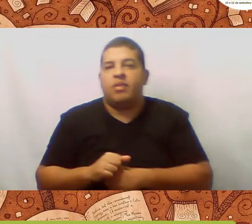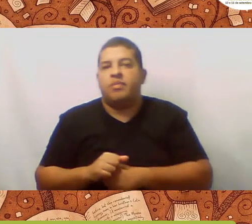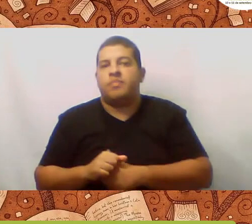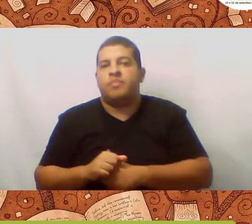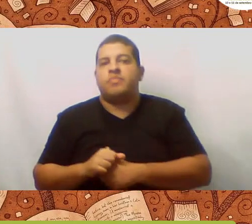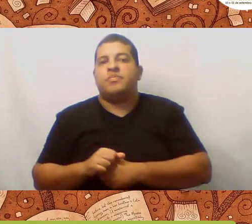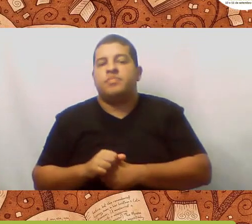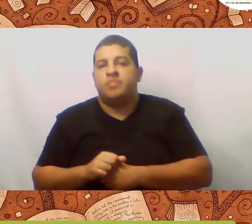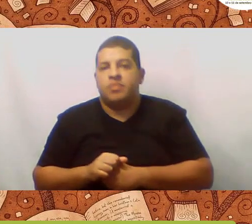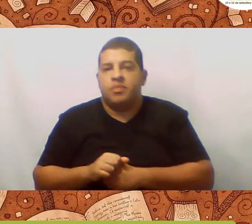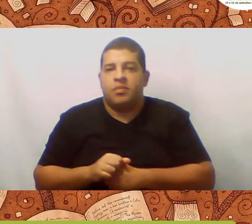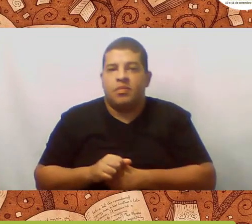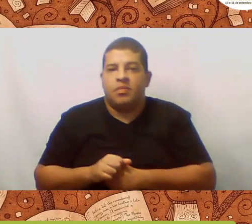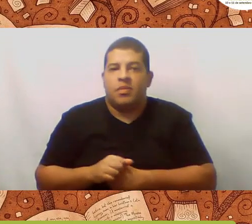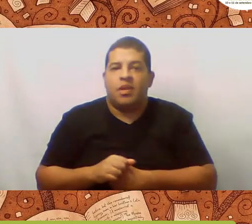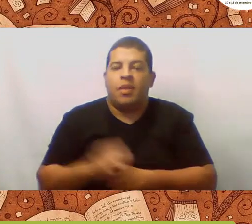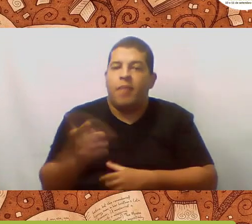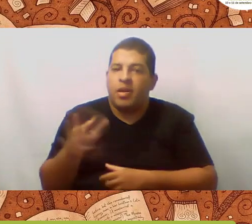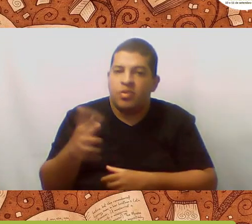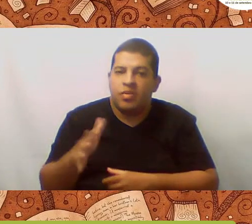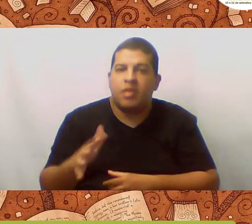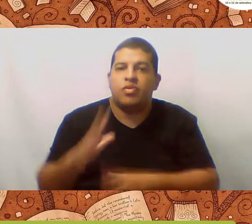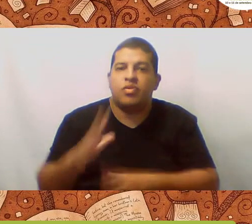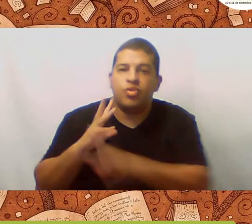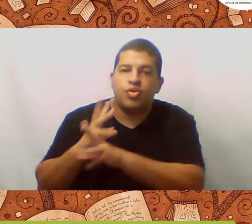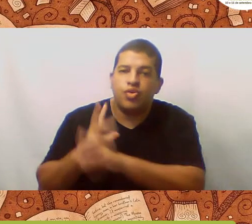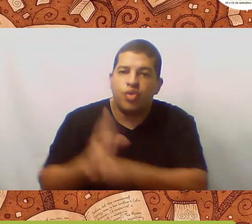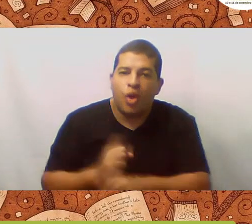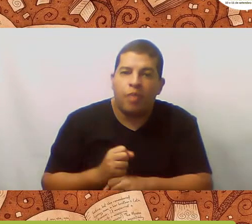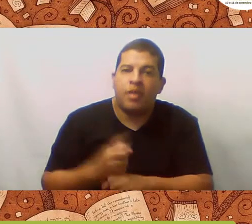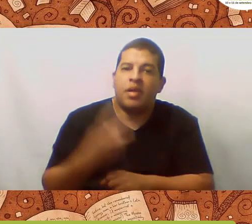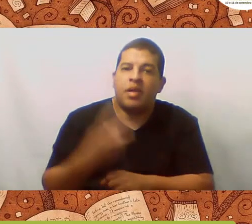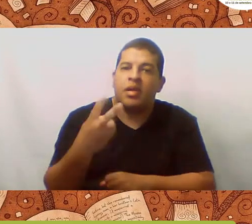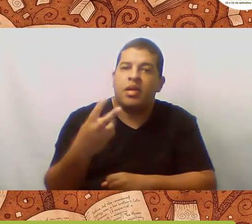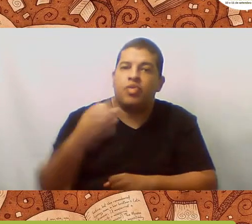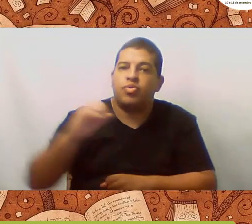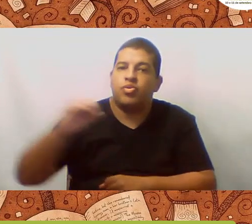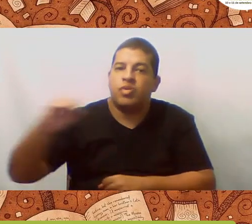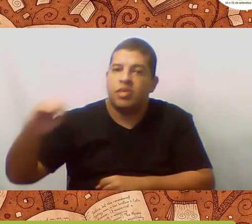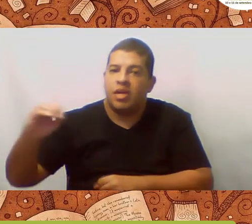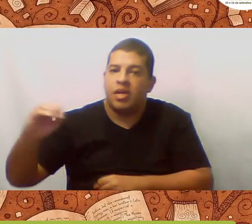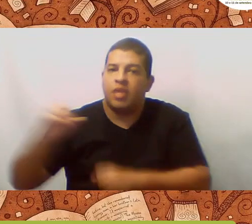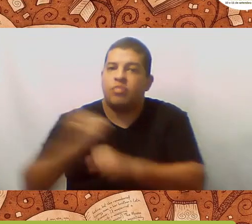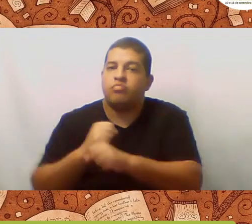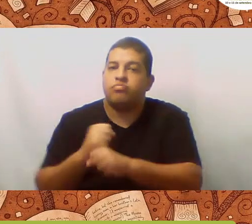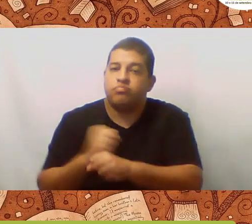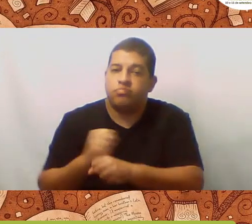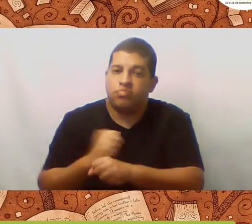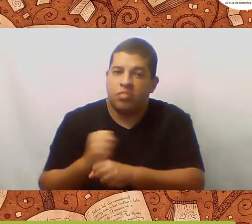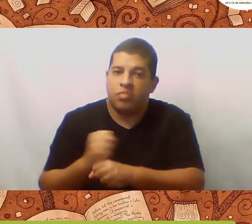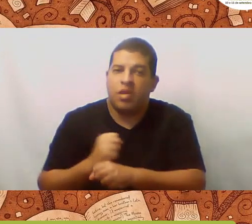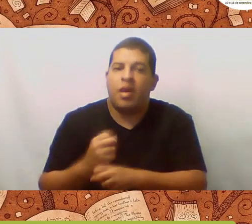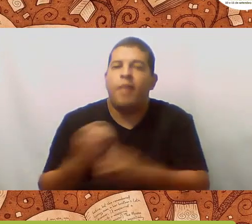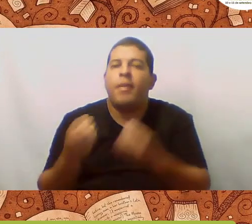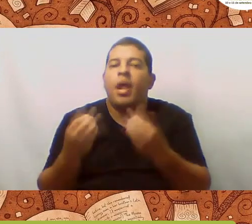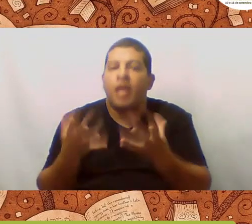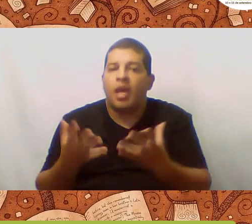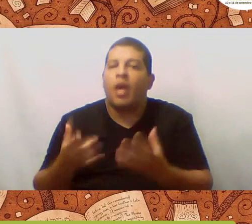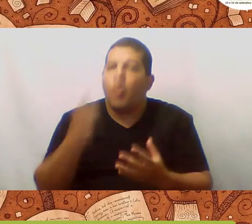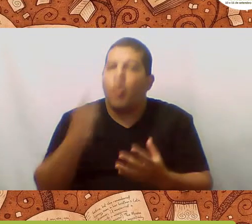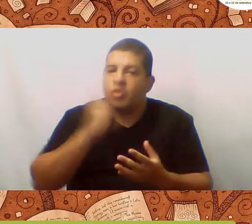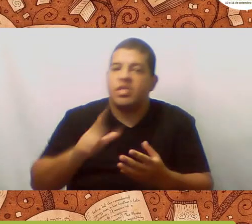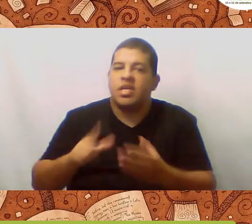interditas por 200 anos, né, para que elas tivessem condição de igualdade em relação aos homens.